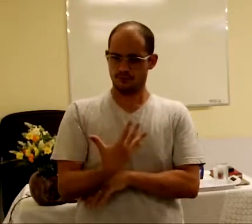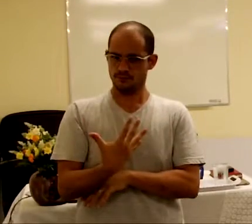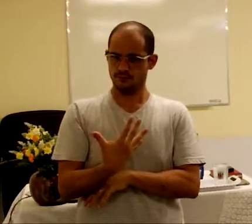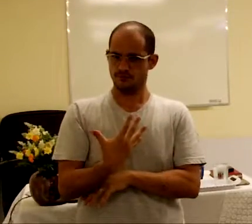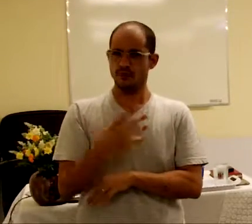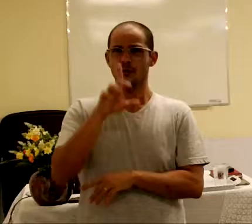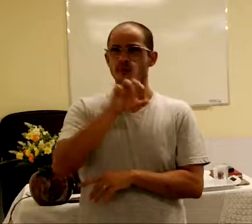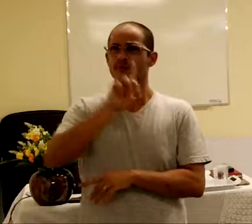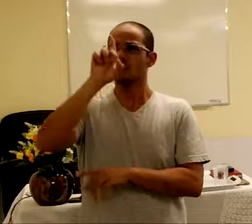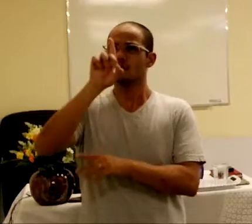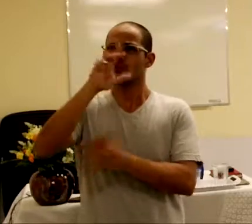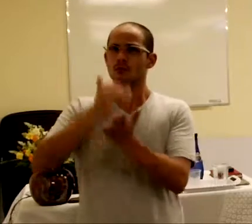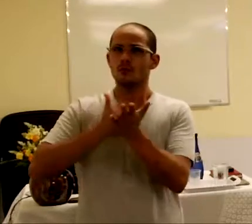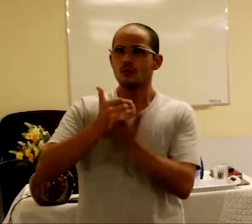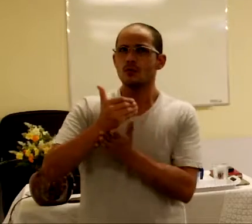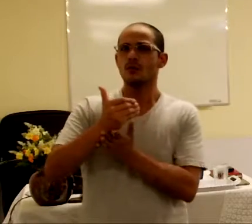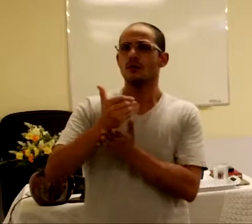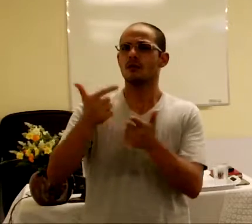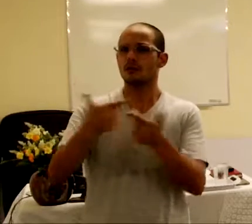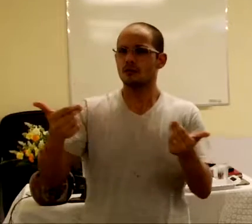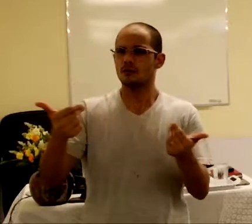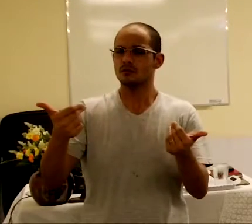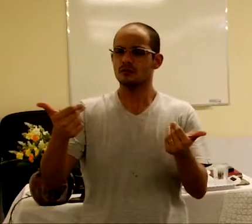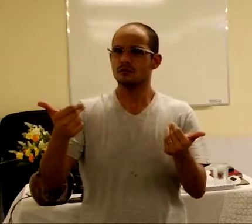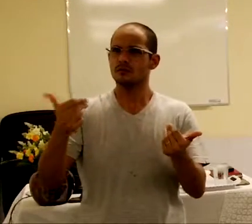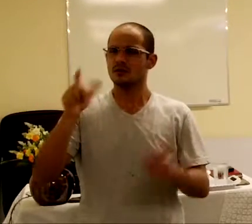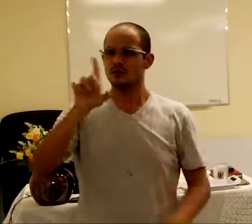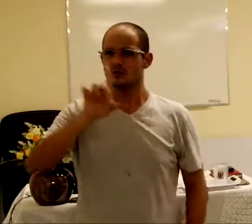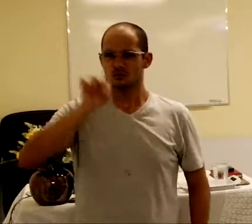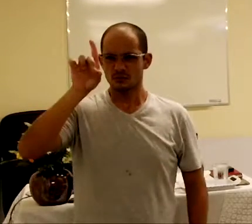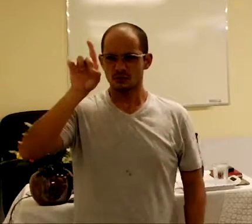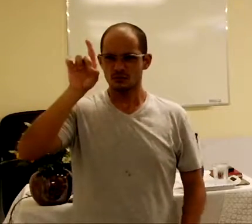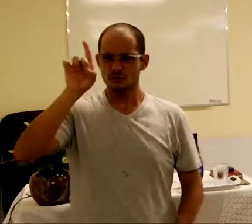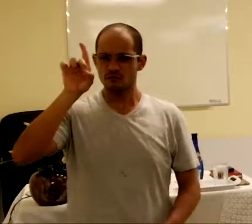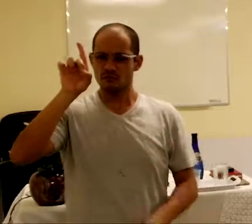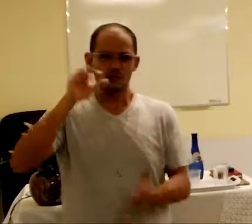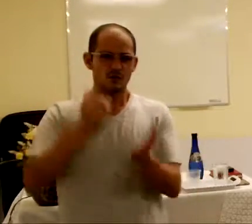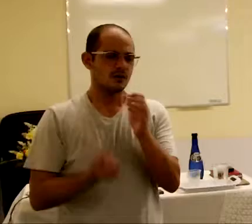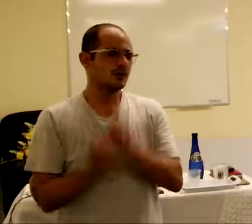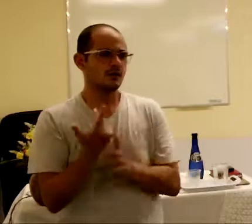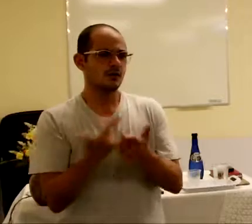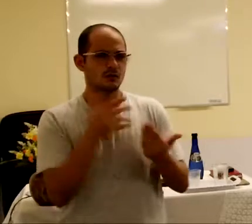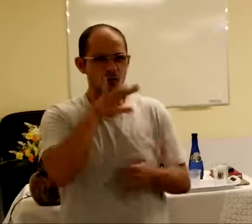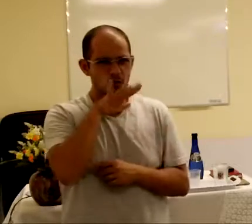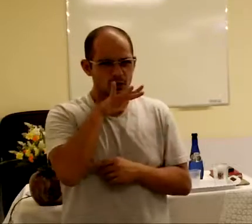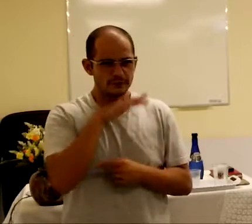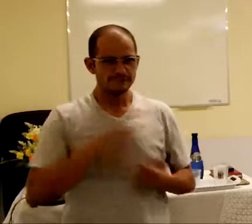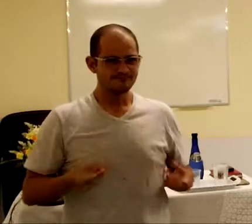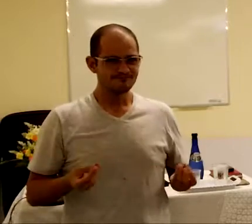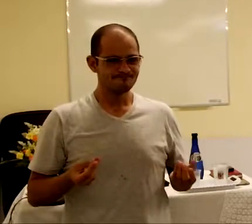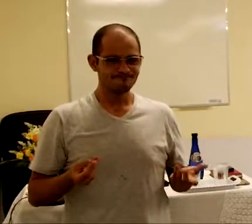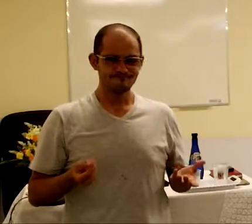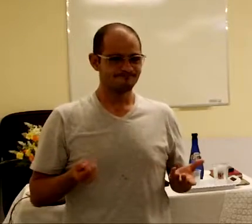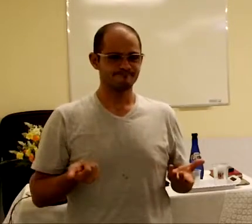Deus é a causa, é a origem, não há possibilidade alguma de Deus ser causa de algo ruim. Por